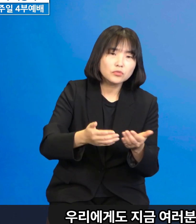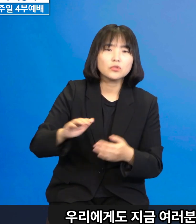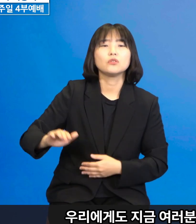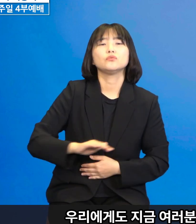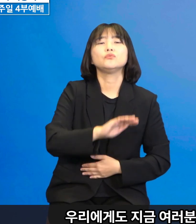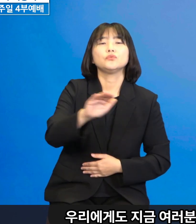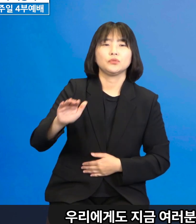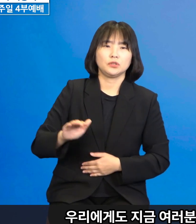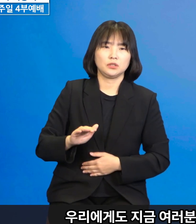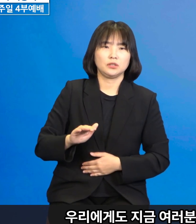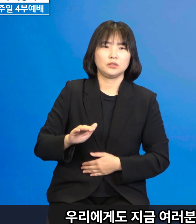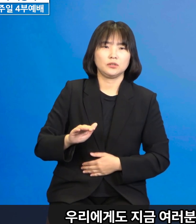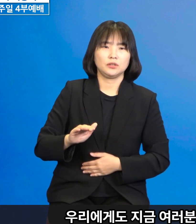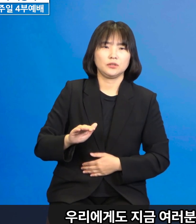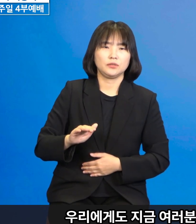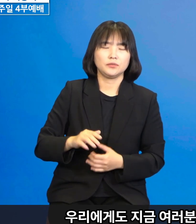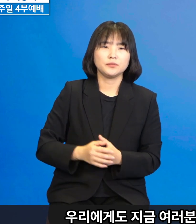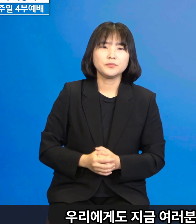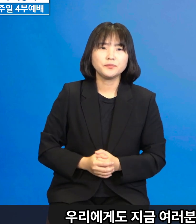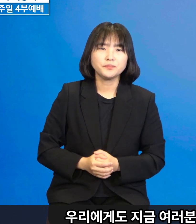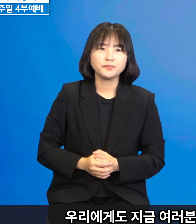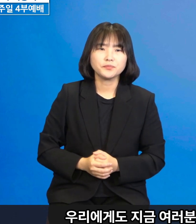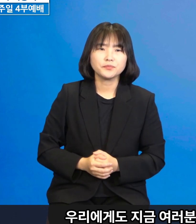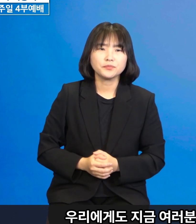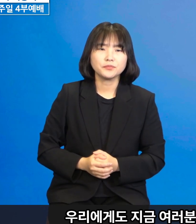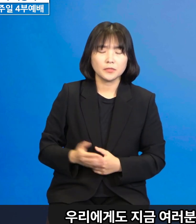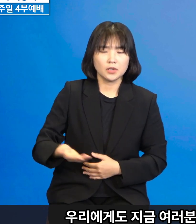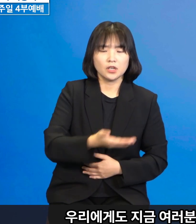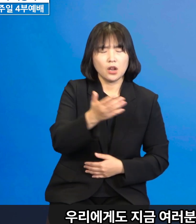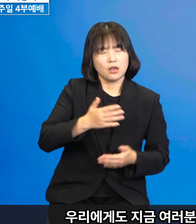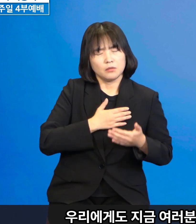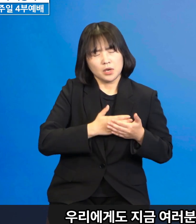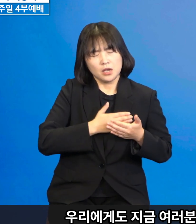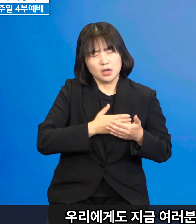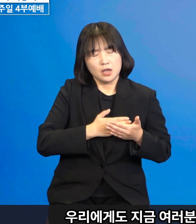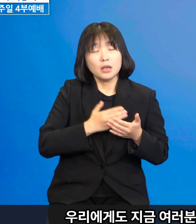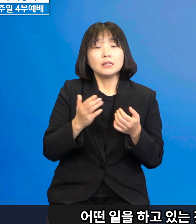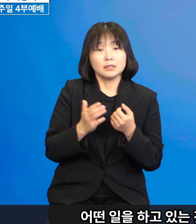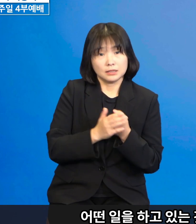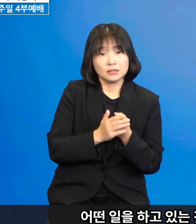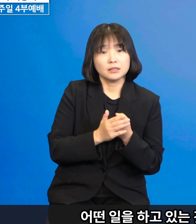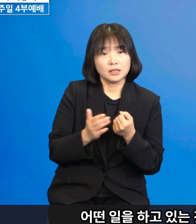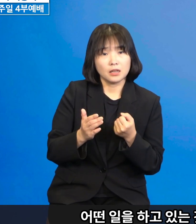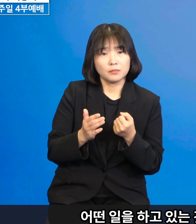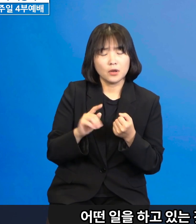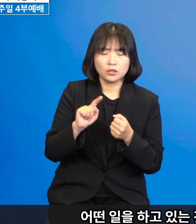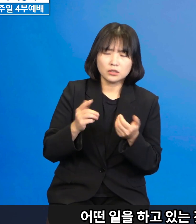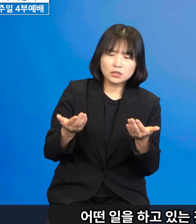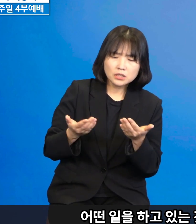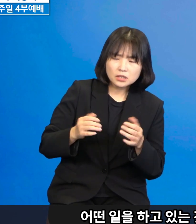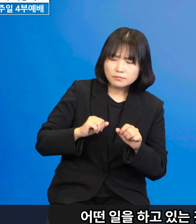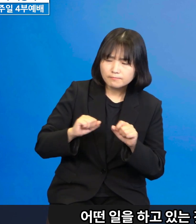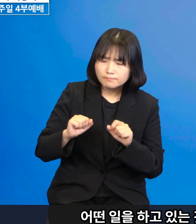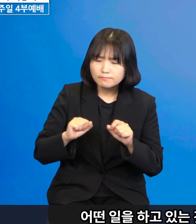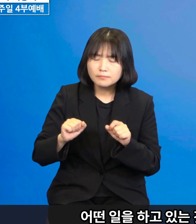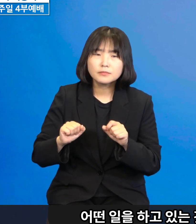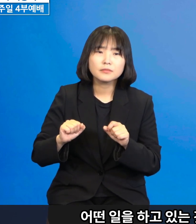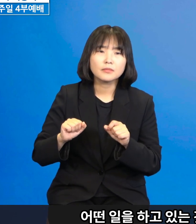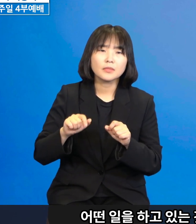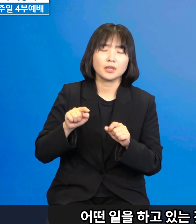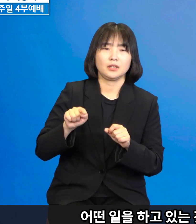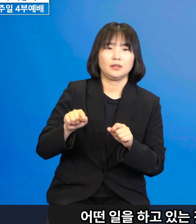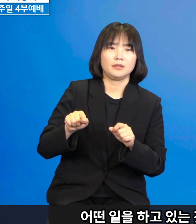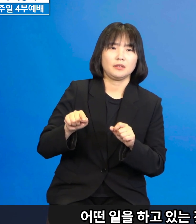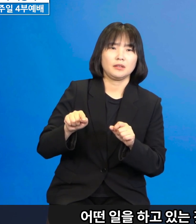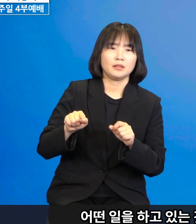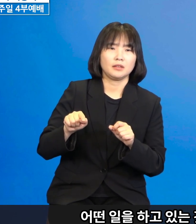지금, 여러분들이 지금 불안하다고 하여서 어떤 일을 하고 있는 것이